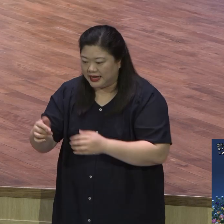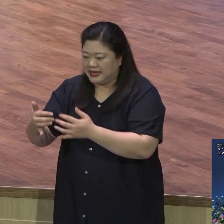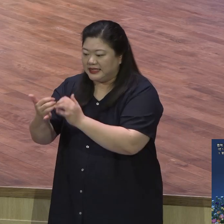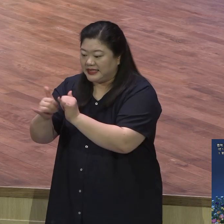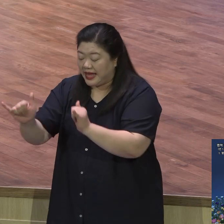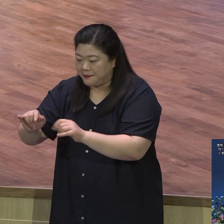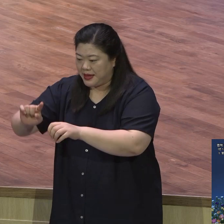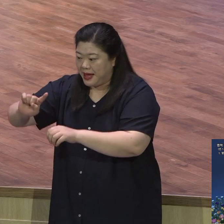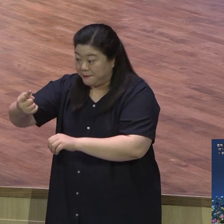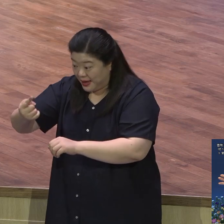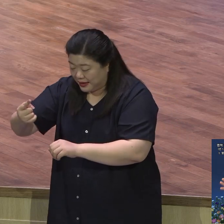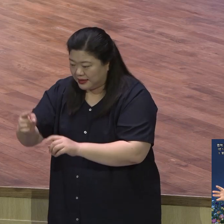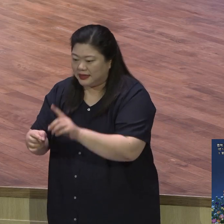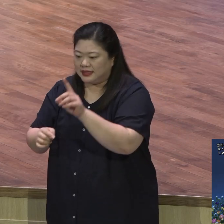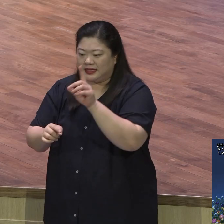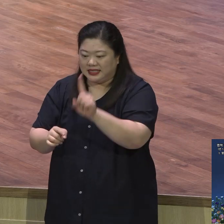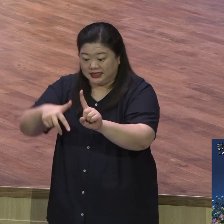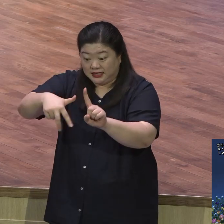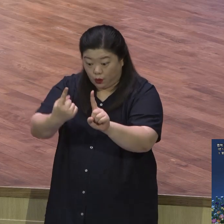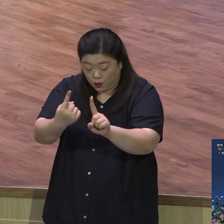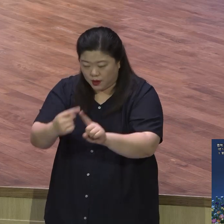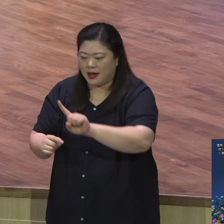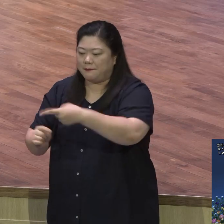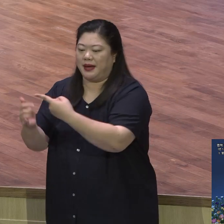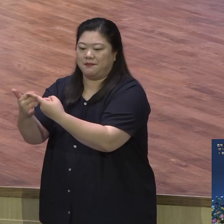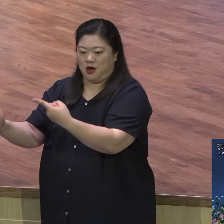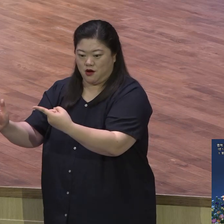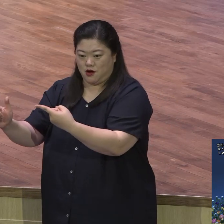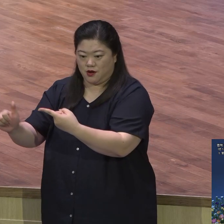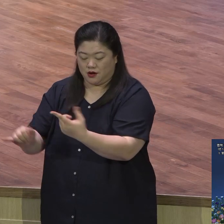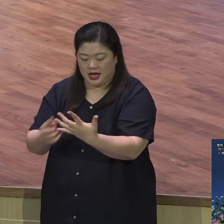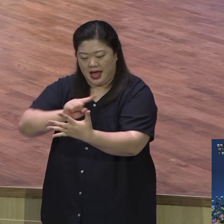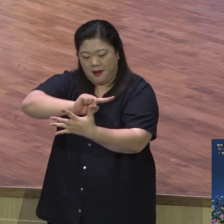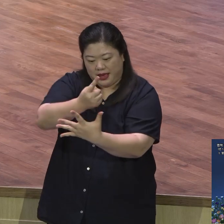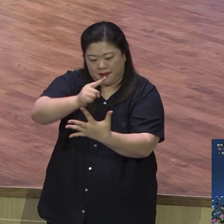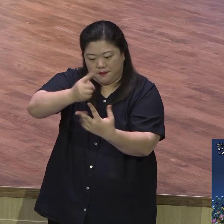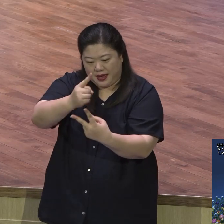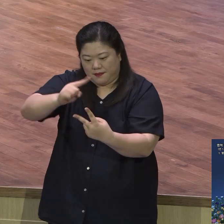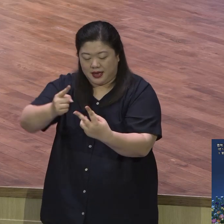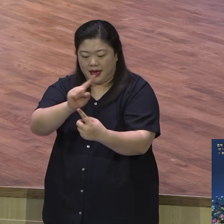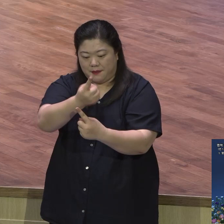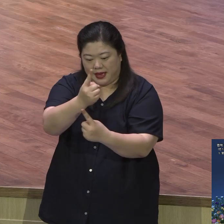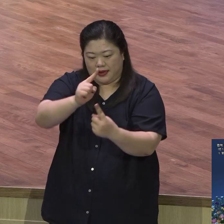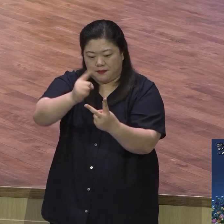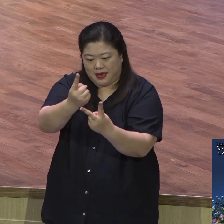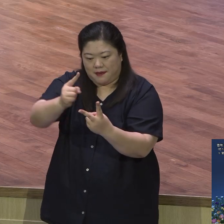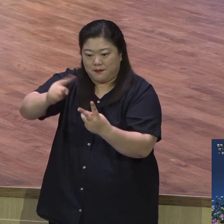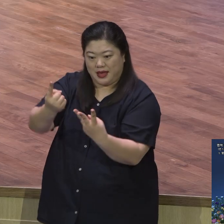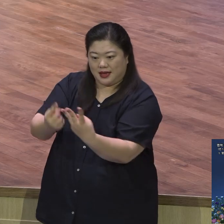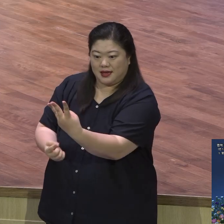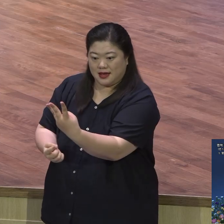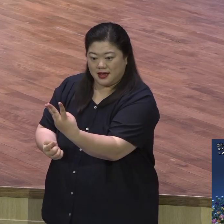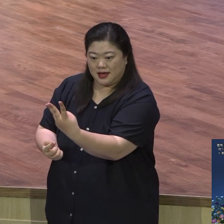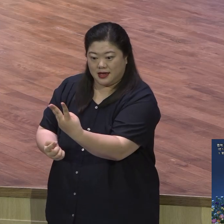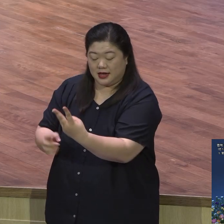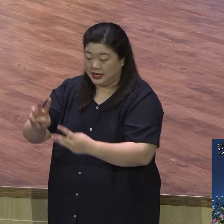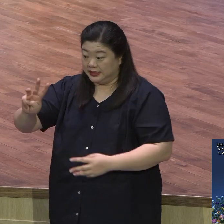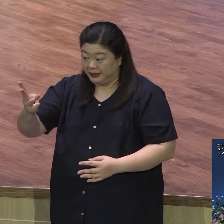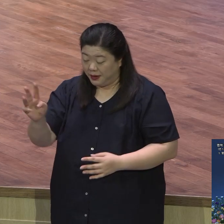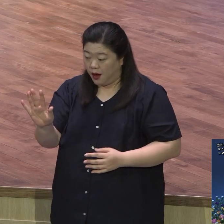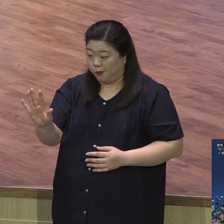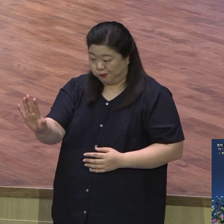100명씩 100명씩 세조를 100명씩 딱 뭉쳐라. 100명씩 300명이잖아요. 300명이니까 100명씩 100명씩 딱 300명여가지고